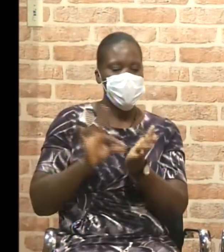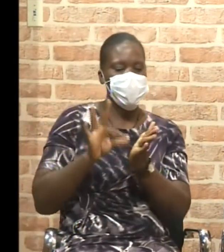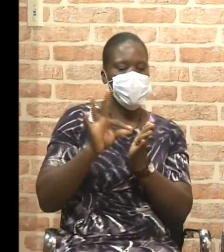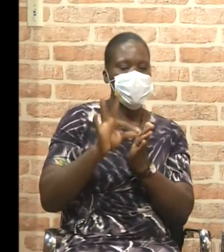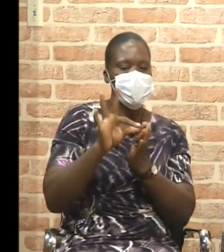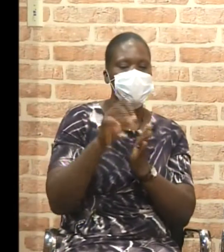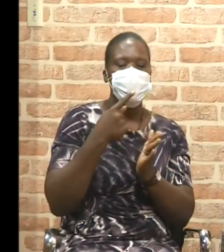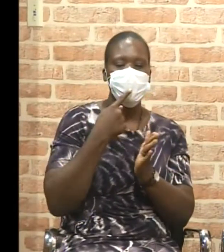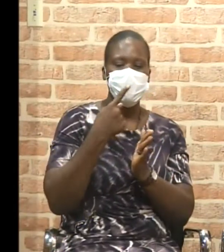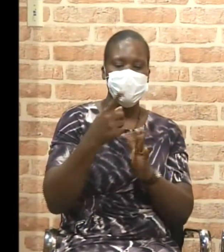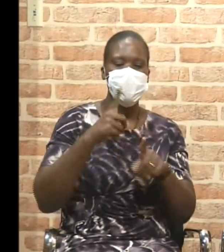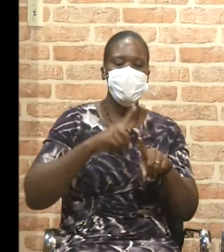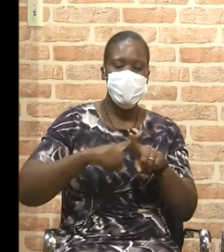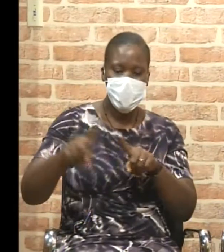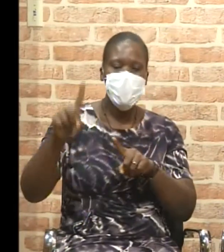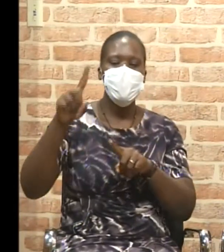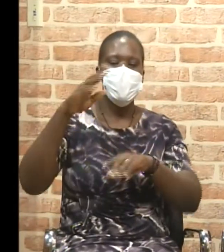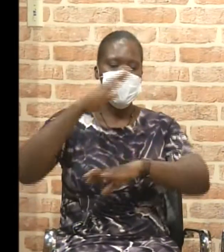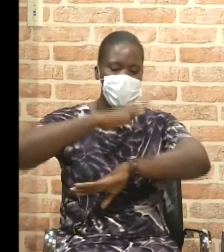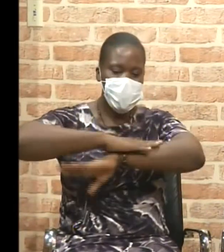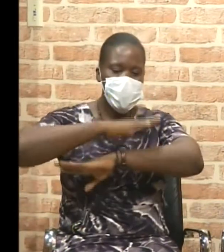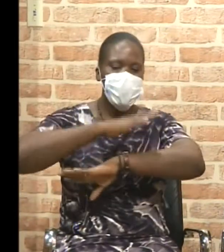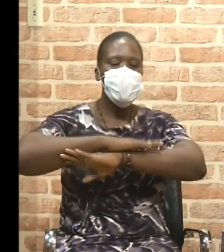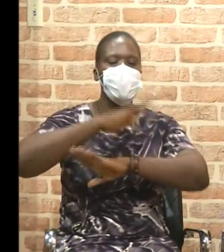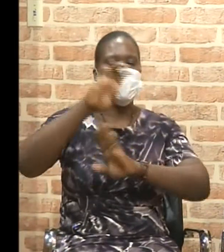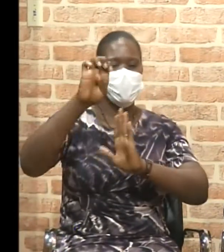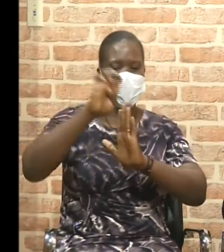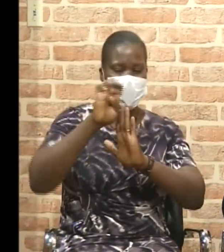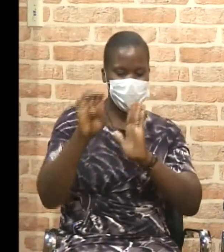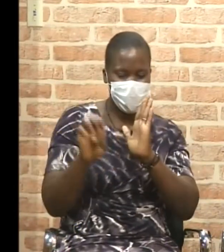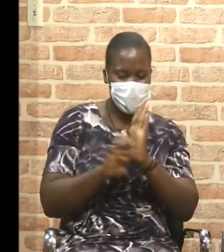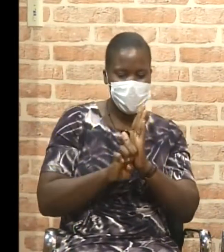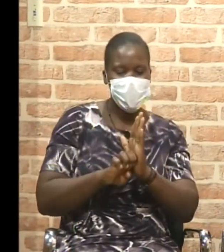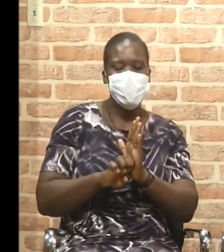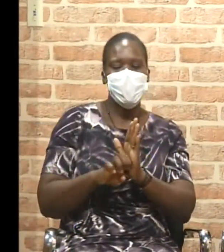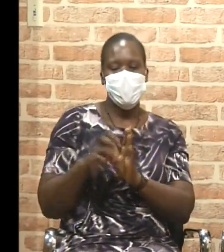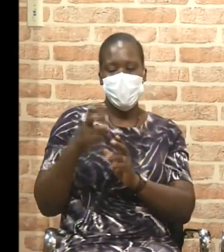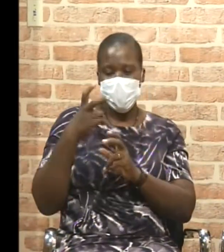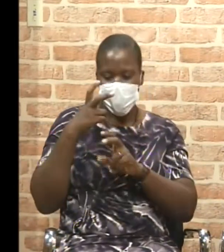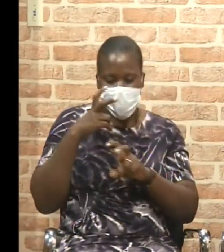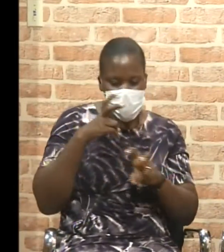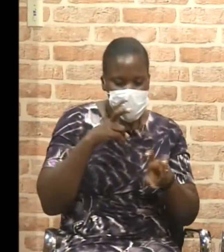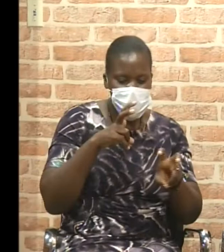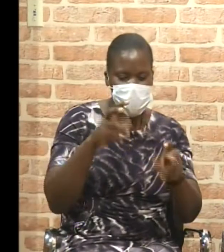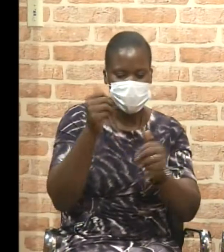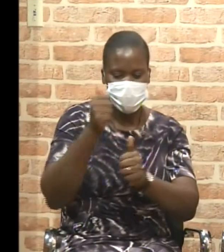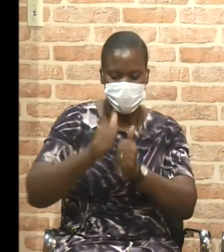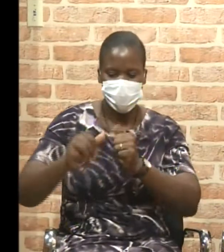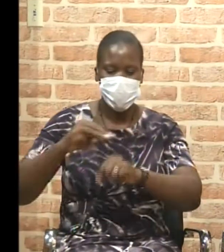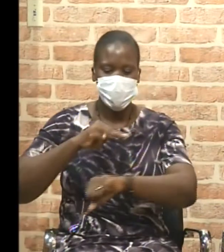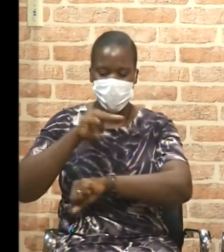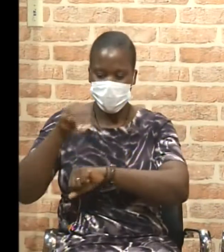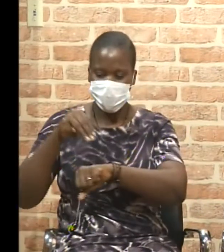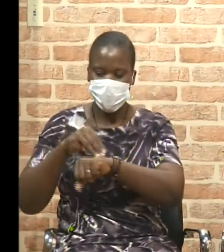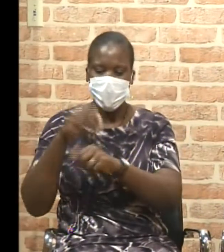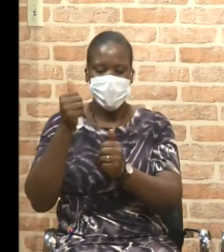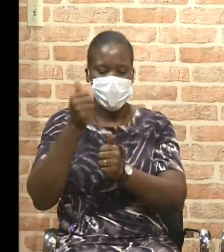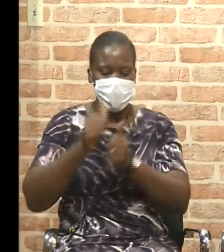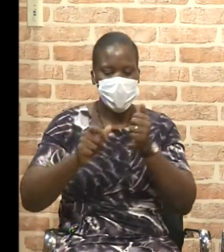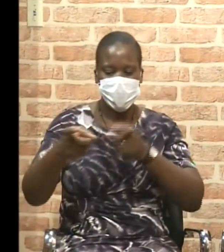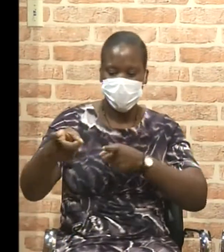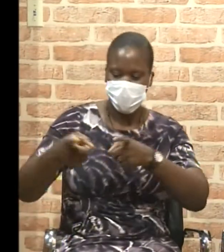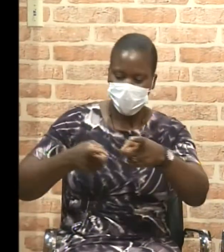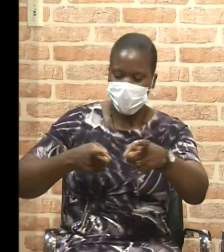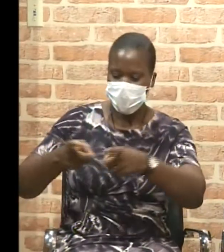d'État. Que nous-mêmes, en tant que bureau qui a fait un travail, justement, un regard sur le travail de chaque ministère, chaque direction générale,